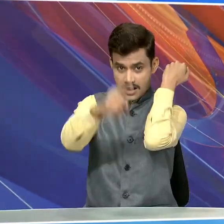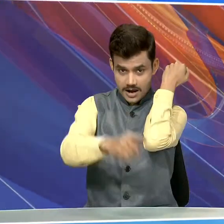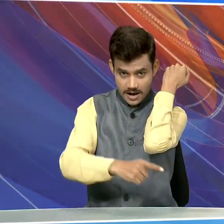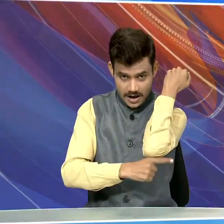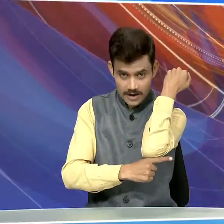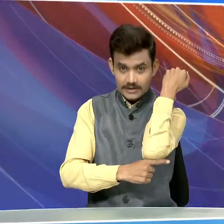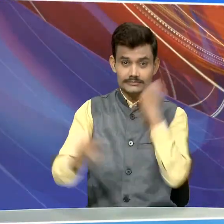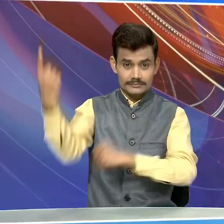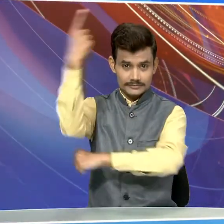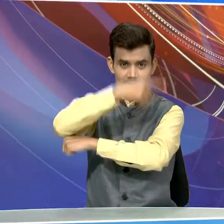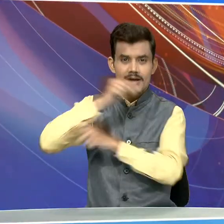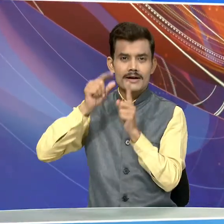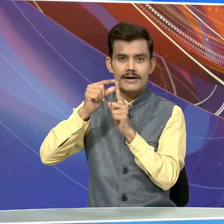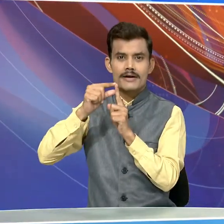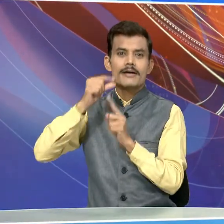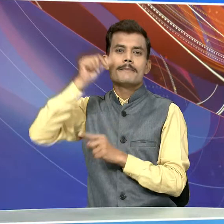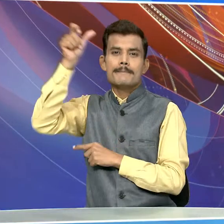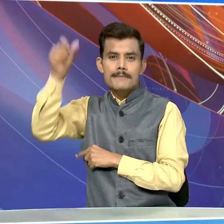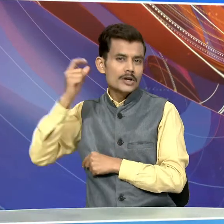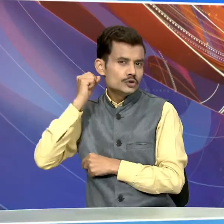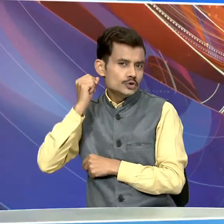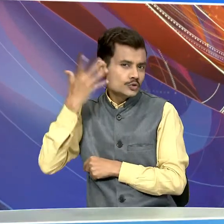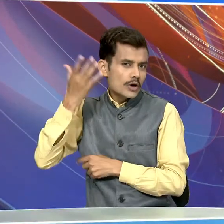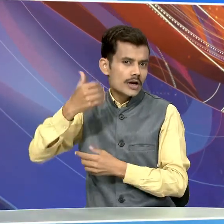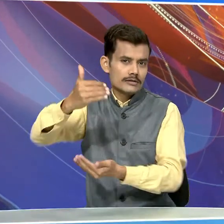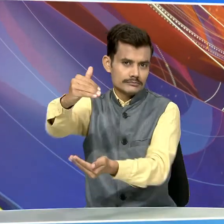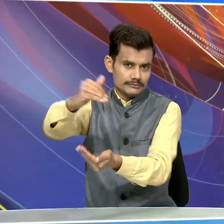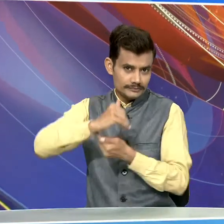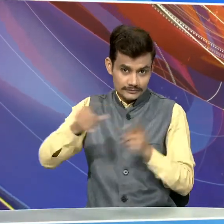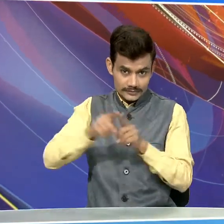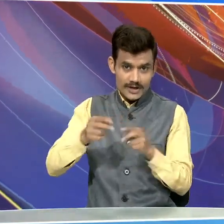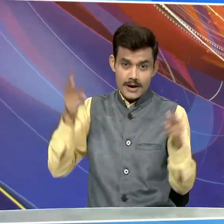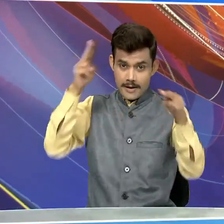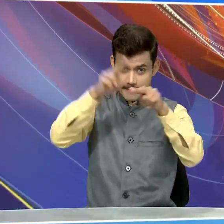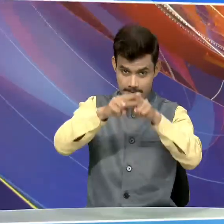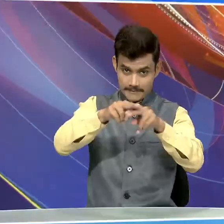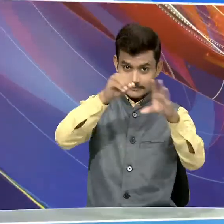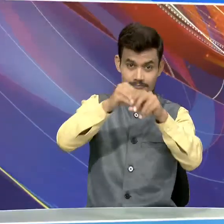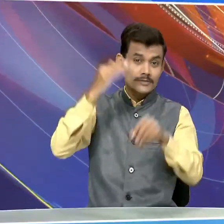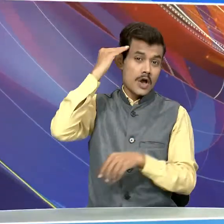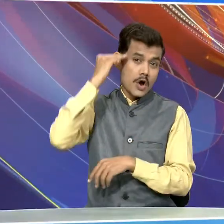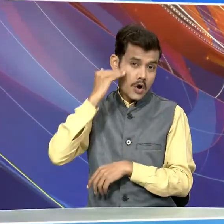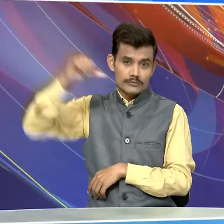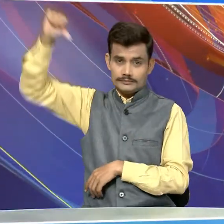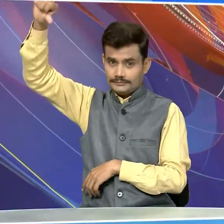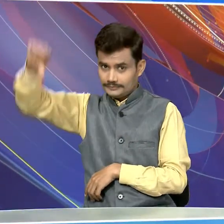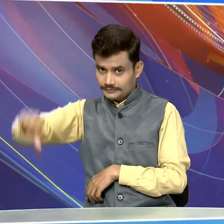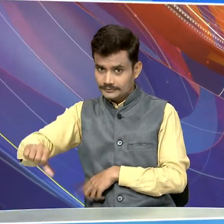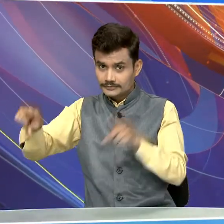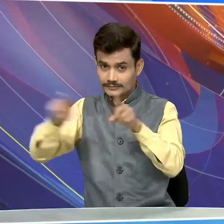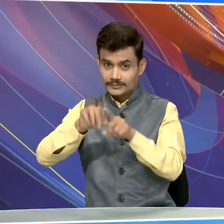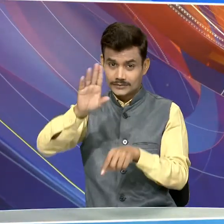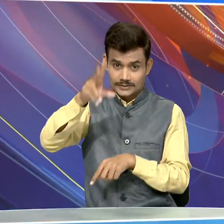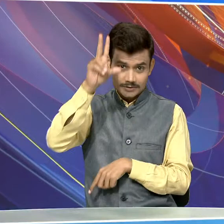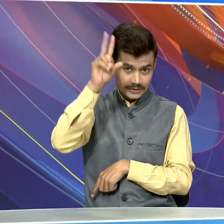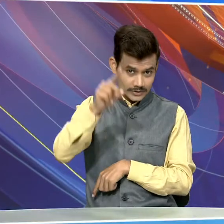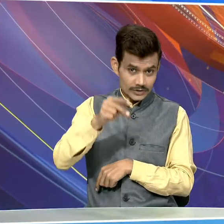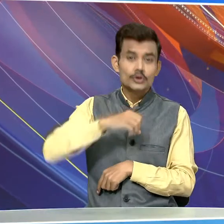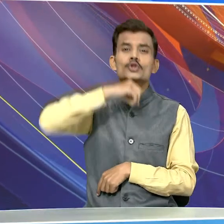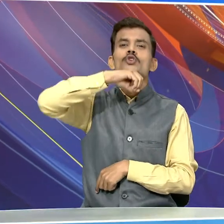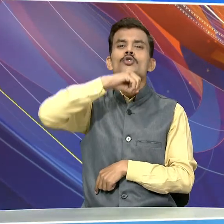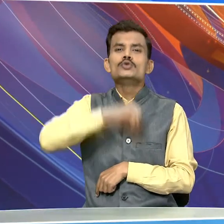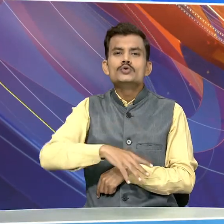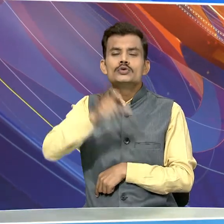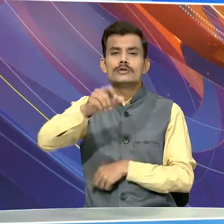अंतिम दिन पार्थ ने स्वर्ण पदक जीतने में सफलता पाई। उन्होंने फाइनल में कोरिया के तीरंदाज को शिकस्त दी। इसी के साथ वो जूनियर